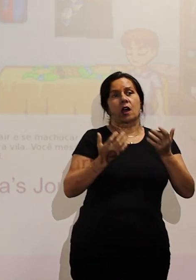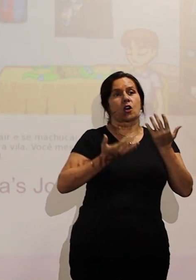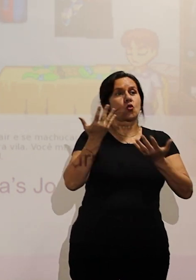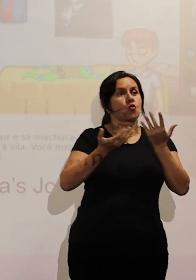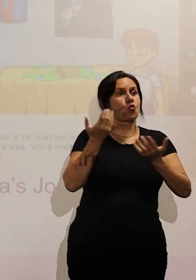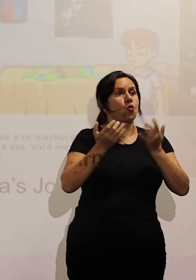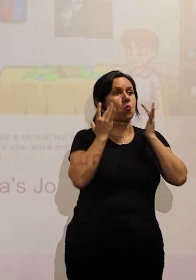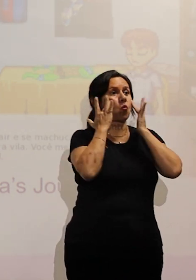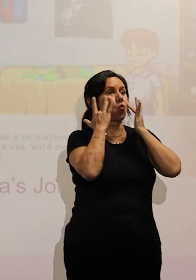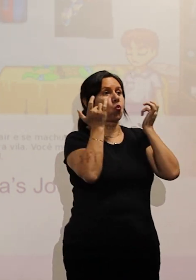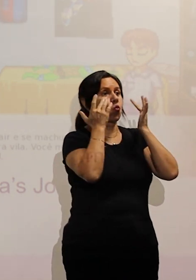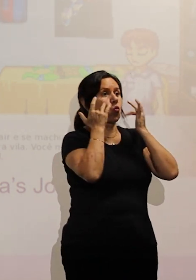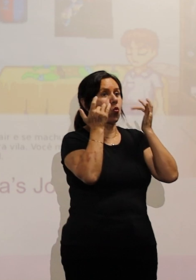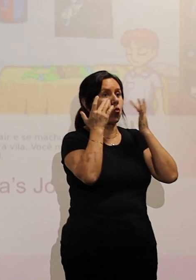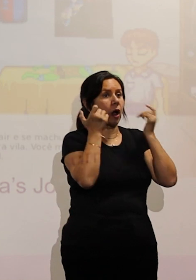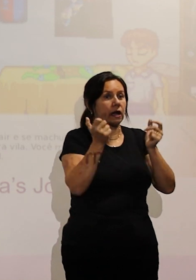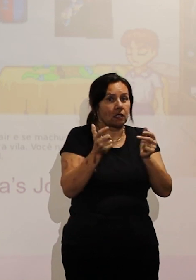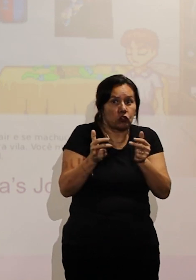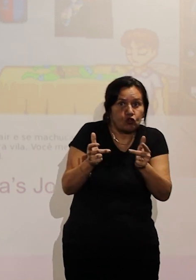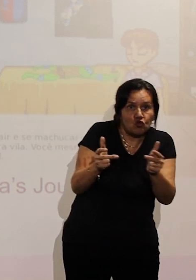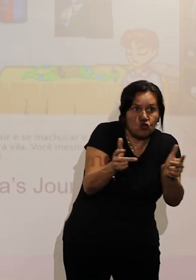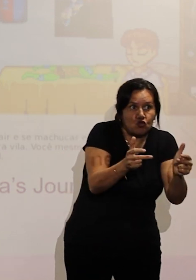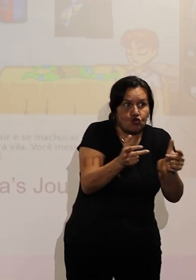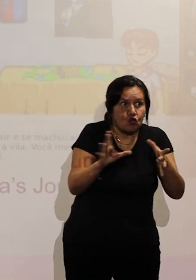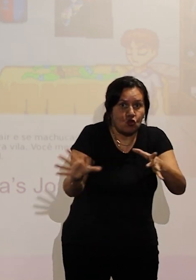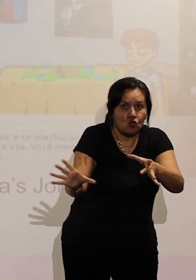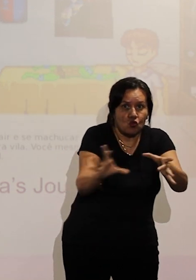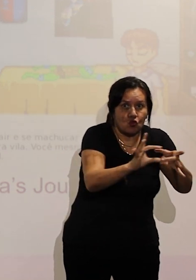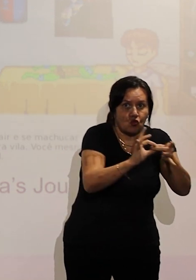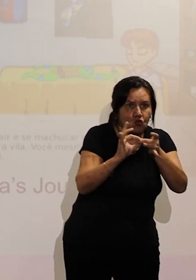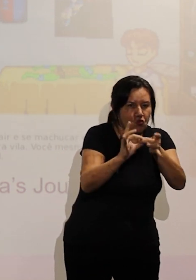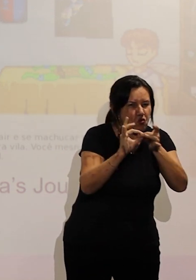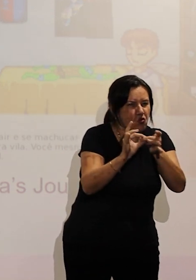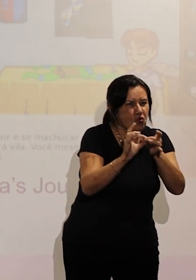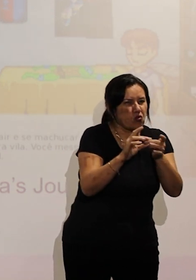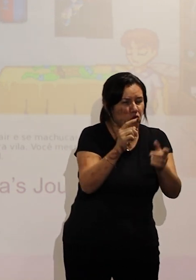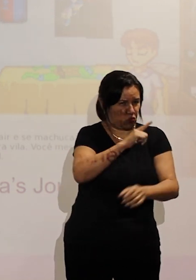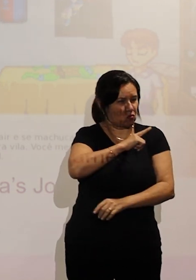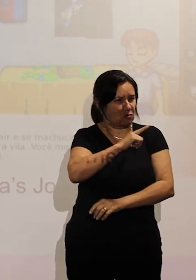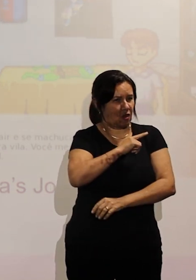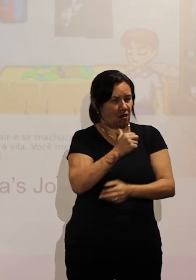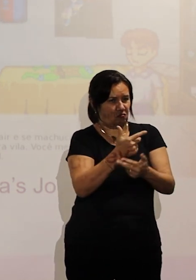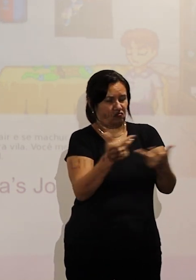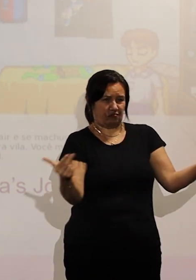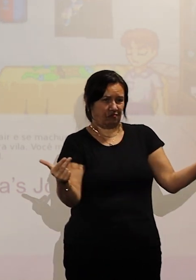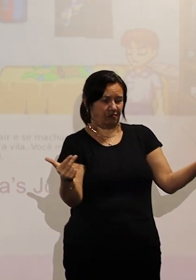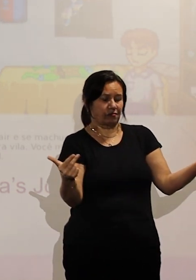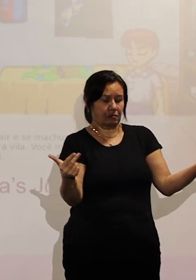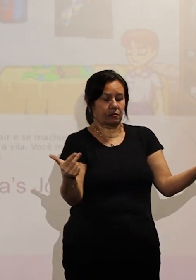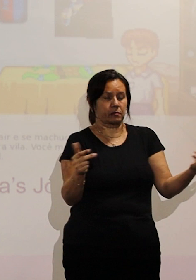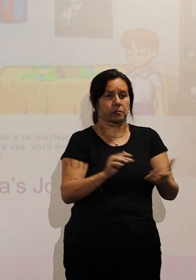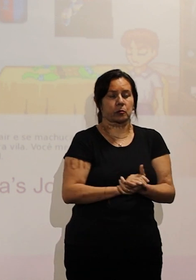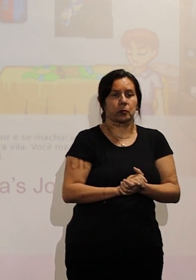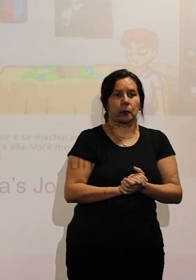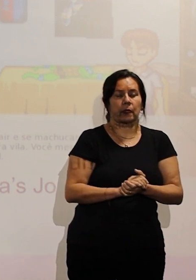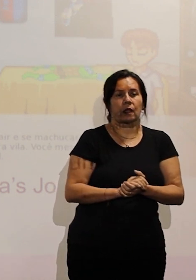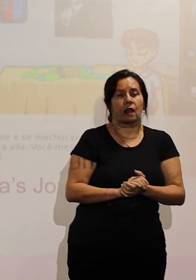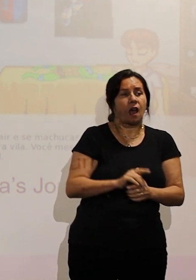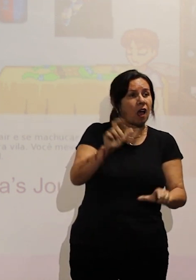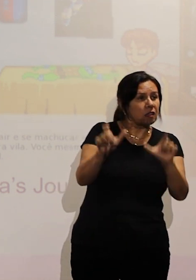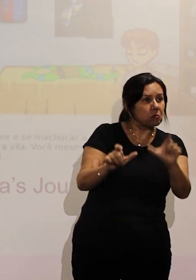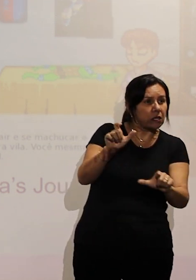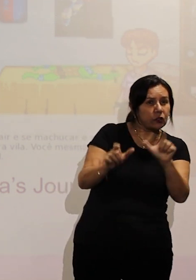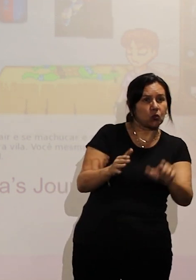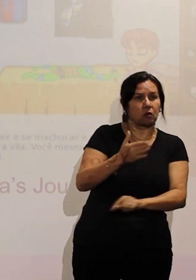arte nos jogos, porque isso tem muito a ver com concept art, com a arte base que você vai fazer para o seu jogo. E assim, muita gente acha